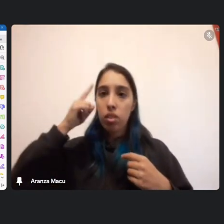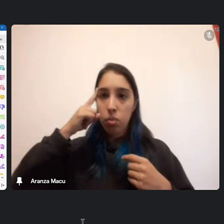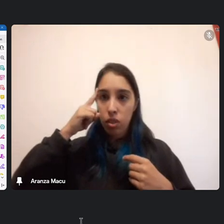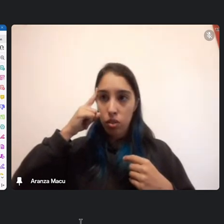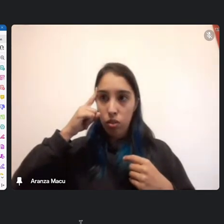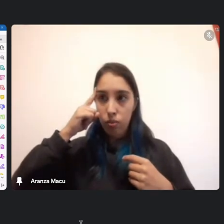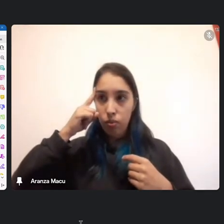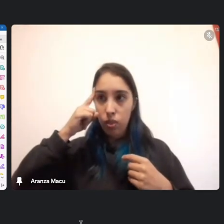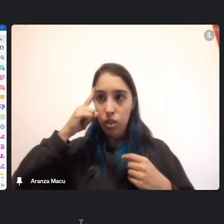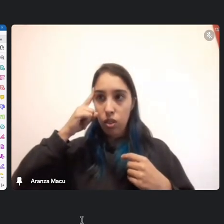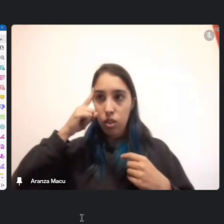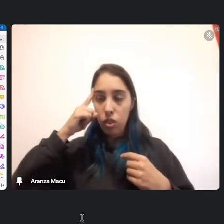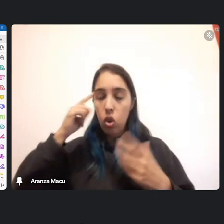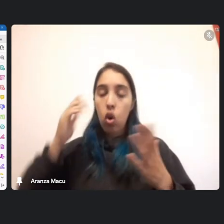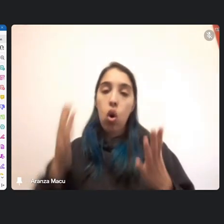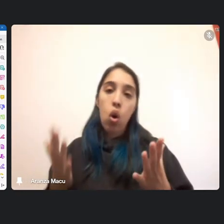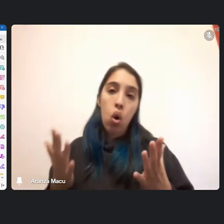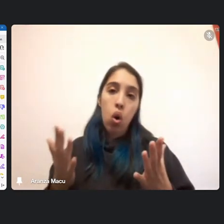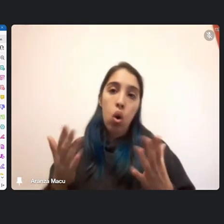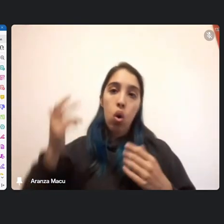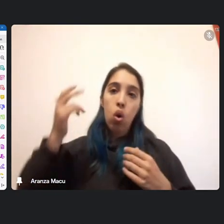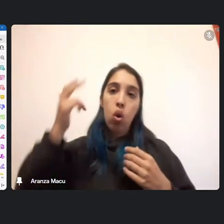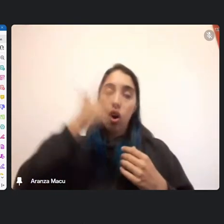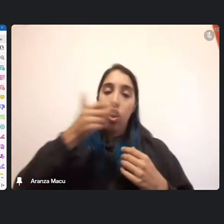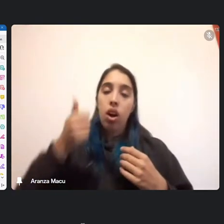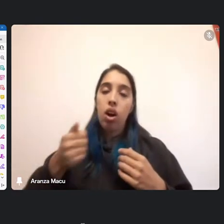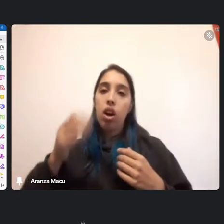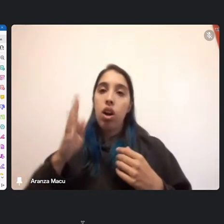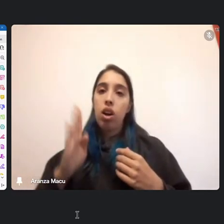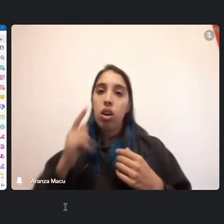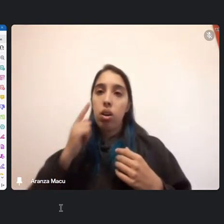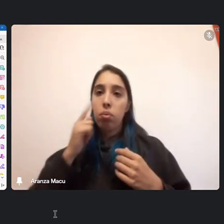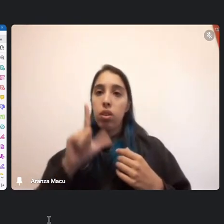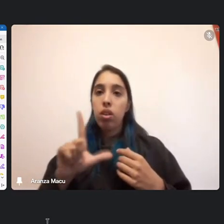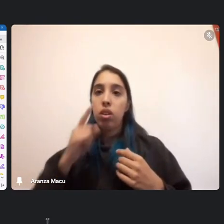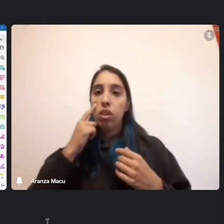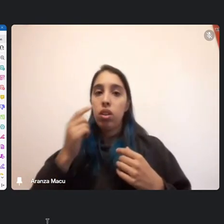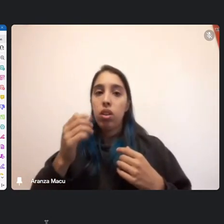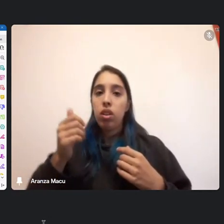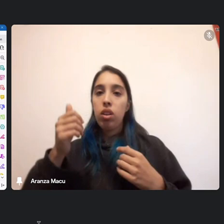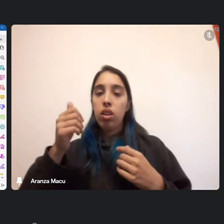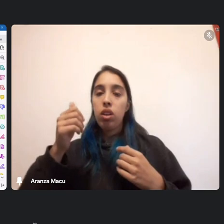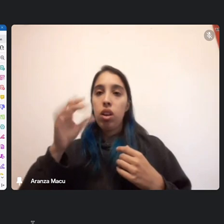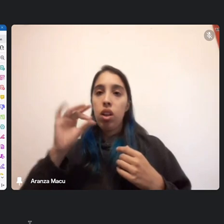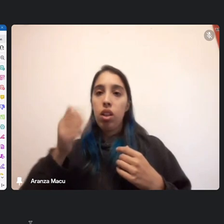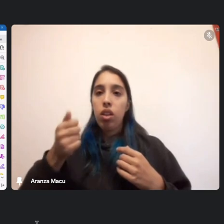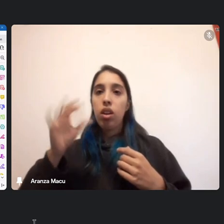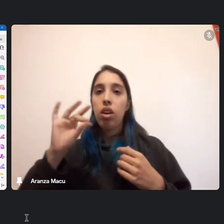Claro, habilidades. Vamos de derecha a izquierda. De pensamiento.